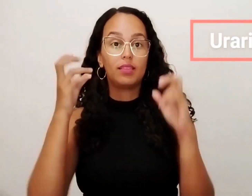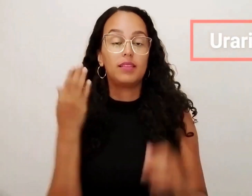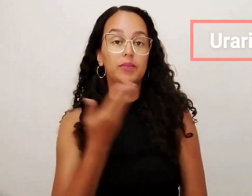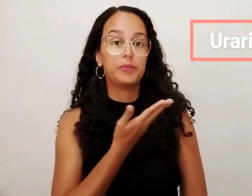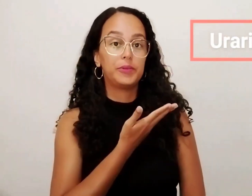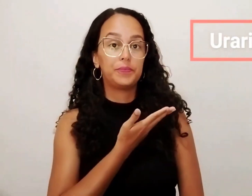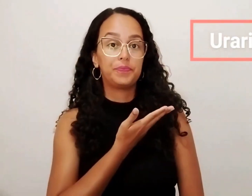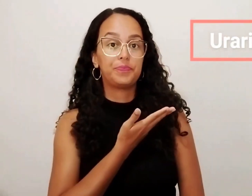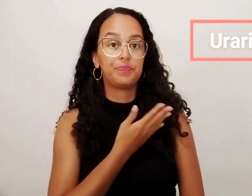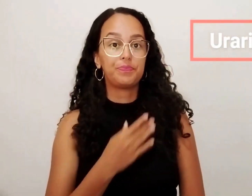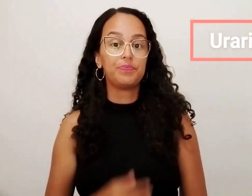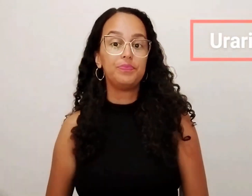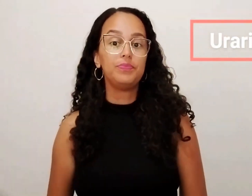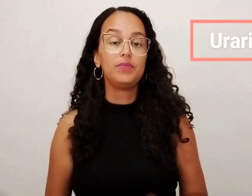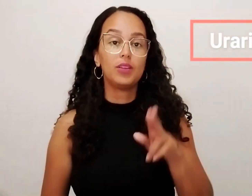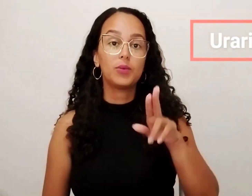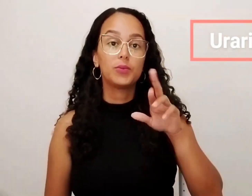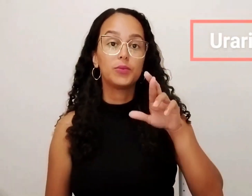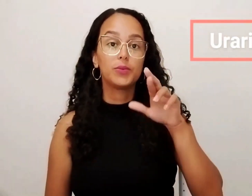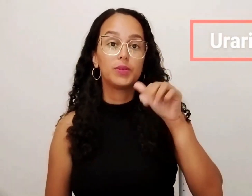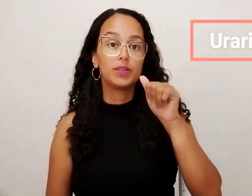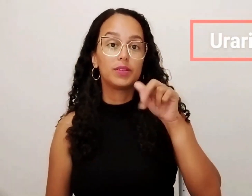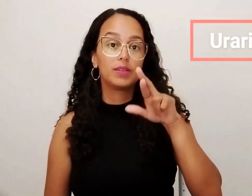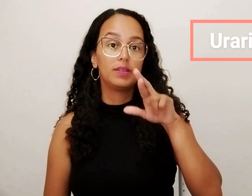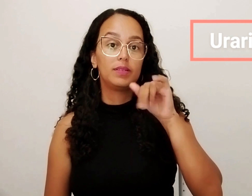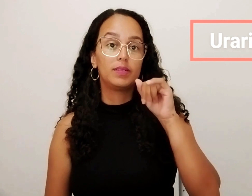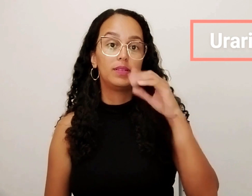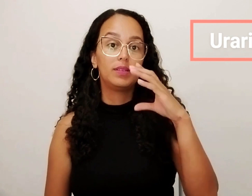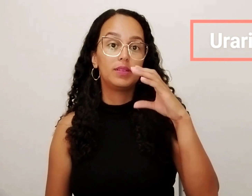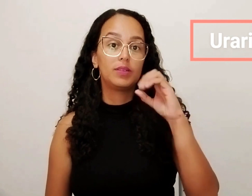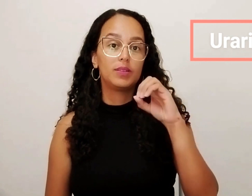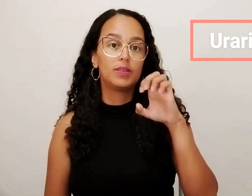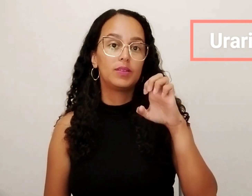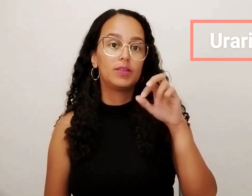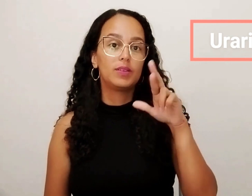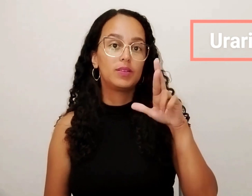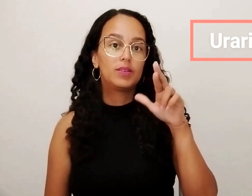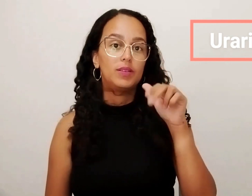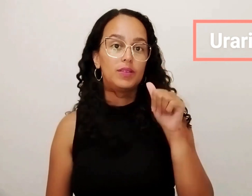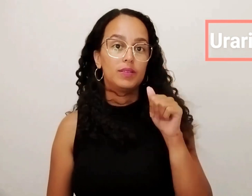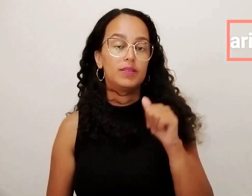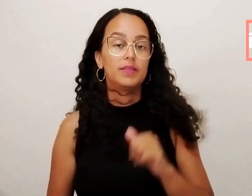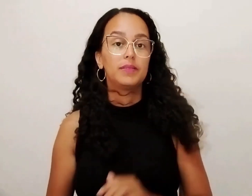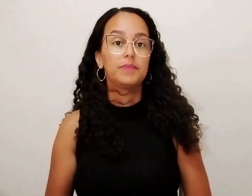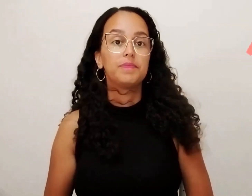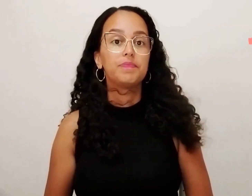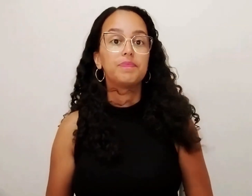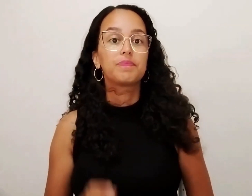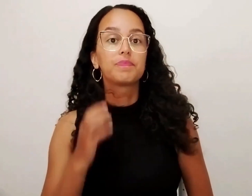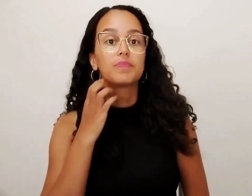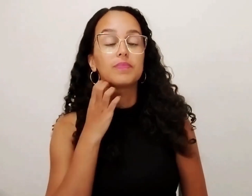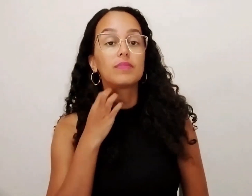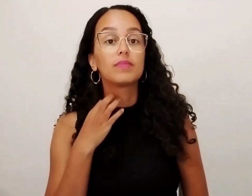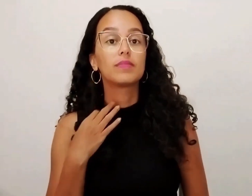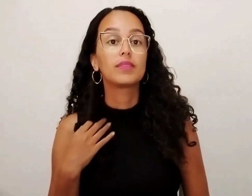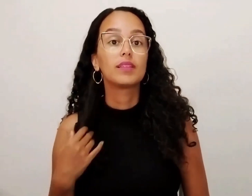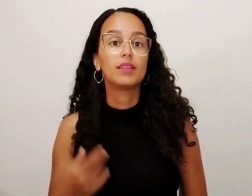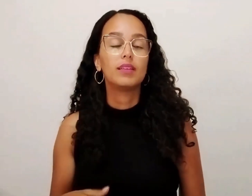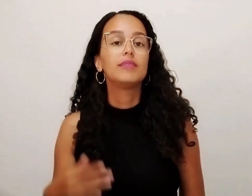Todos estão de volta à aldeia. Enquanto os irmãos saem para caçar e pescar,